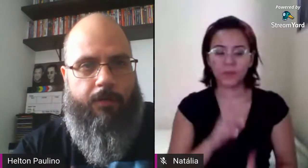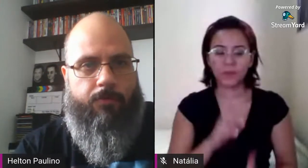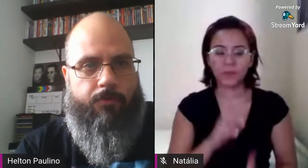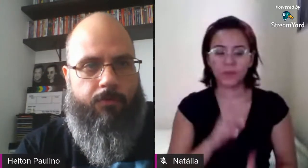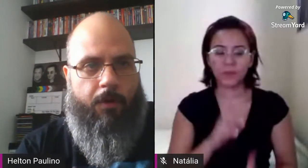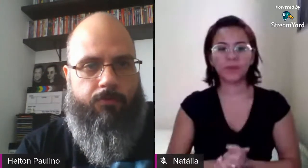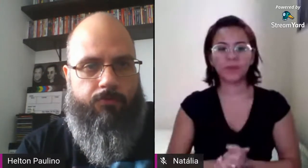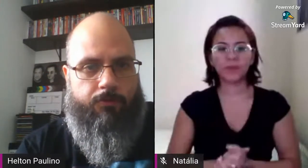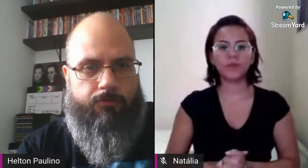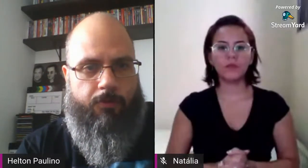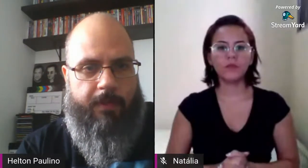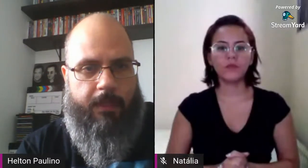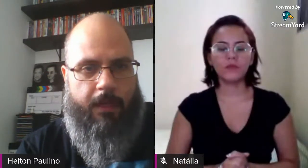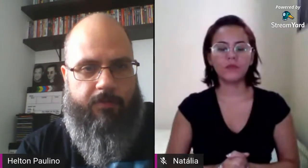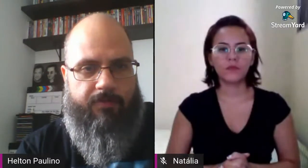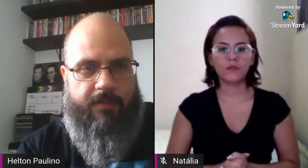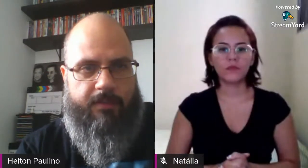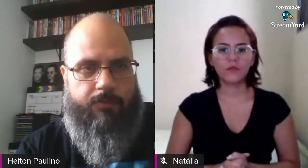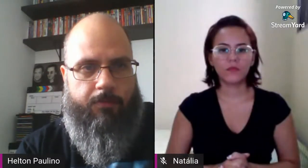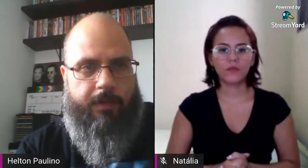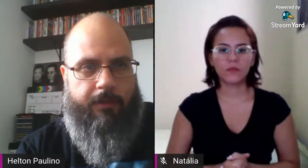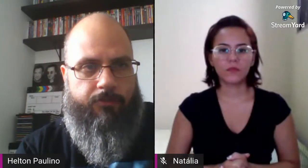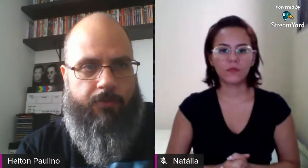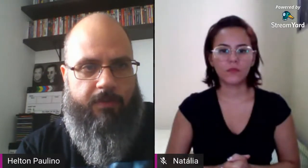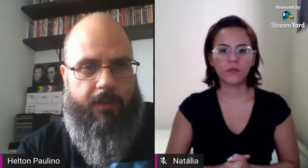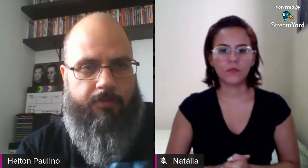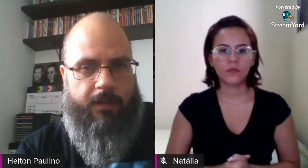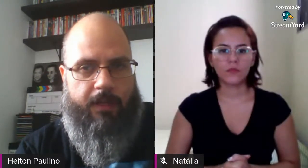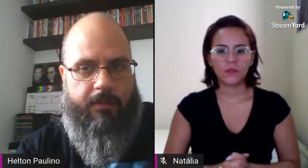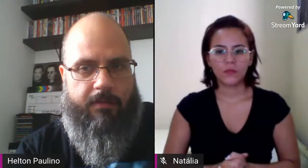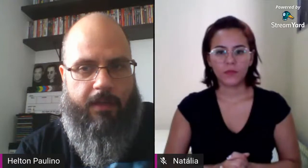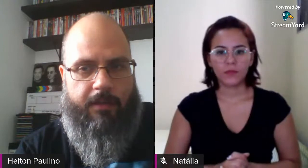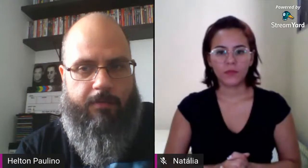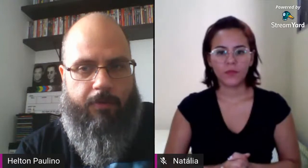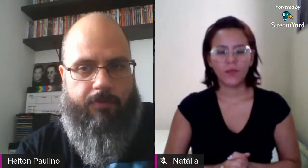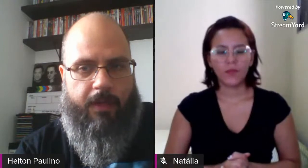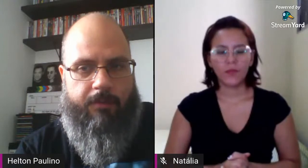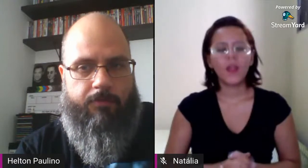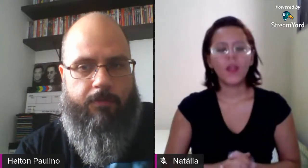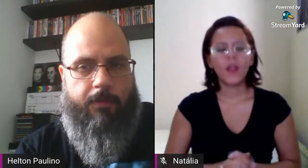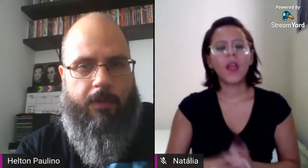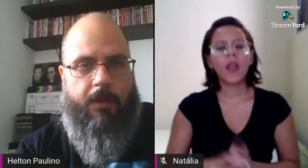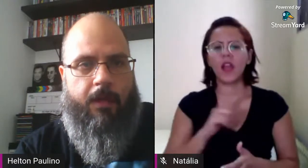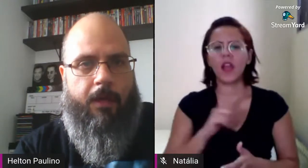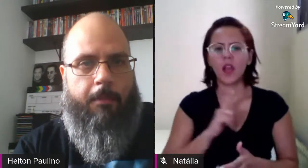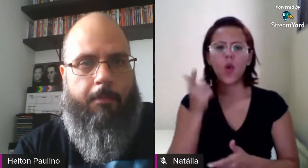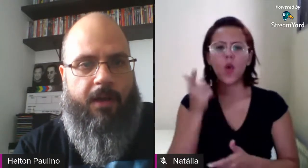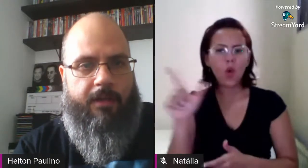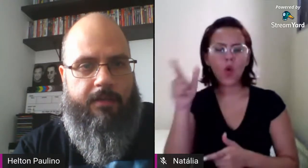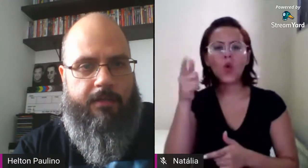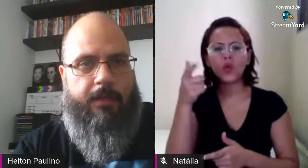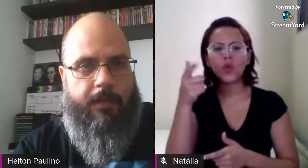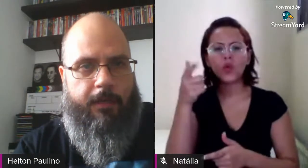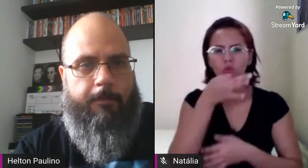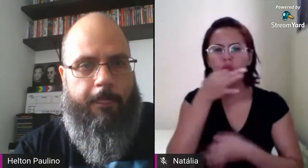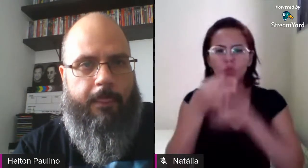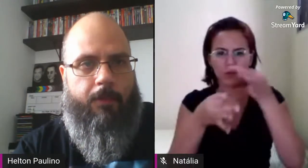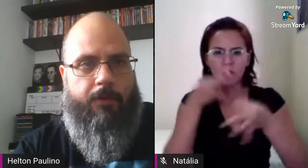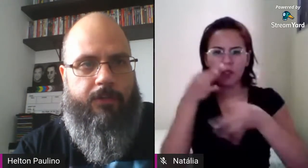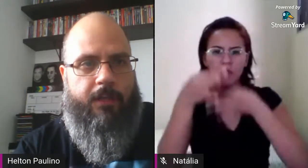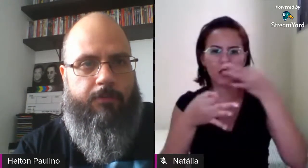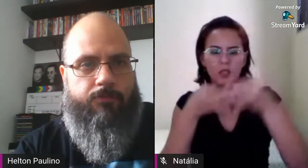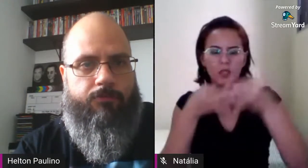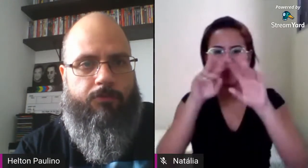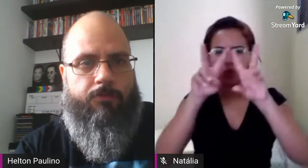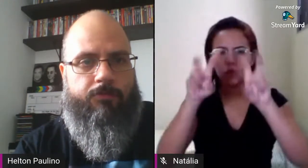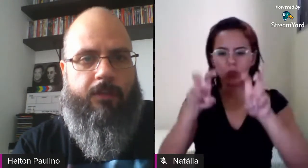eu tenho alguns outros comentários a fazer sobre questões relacionadas a esse processo, mas que